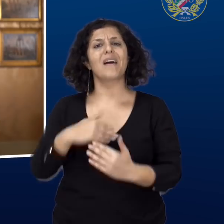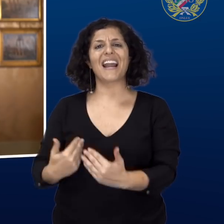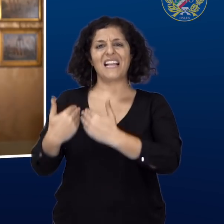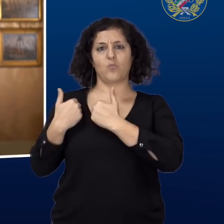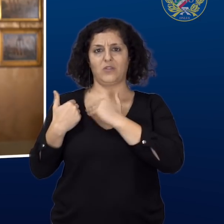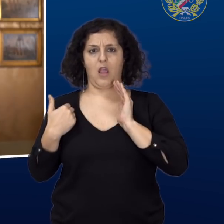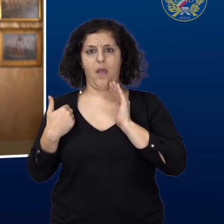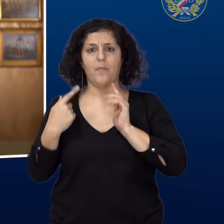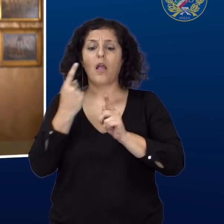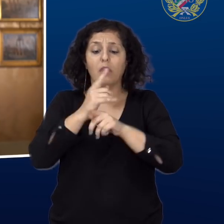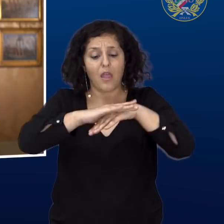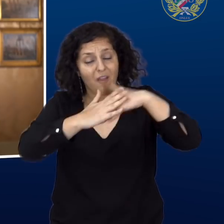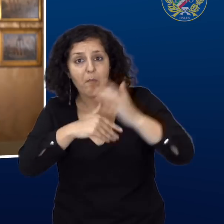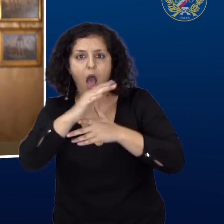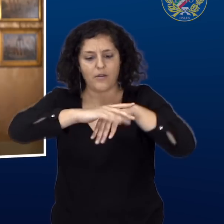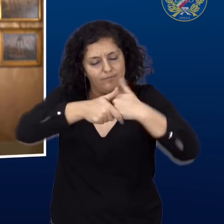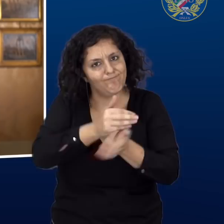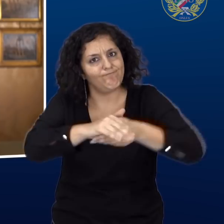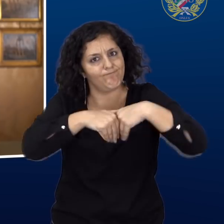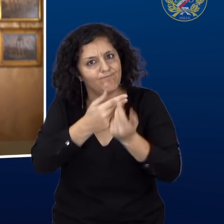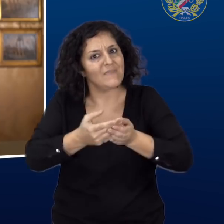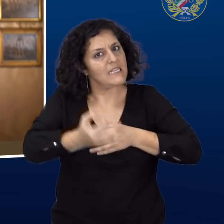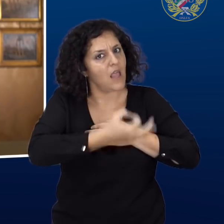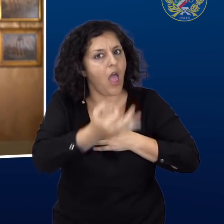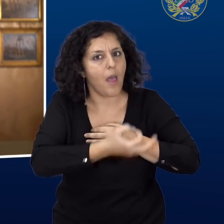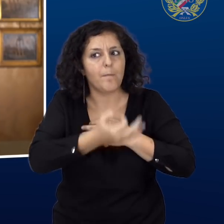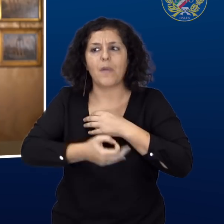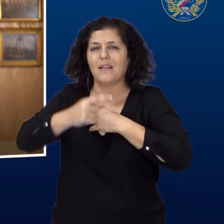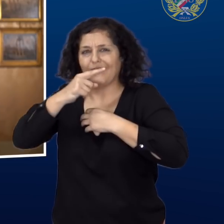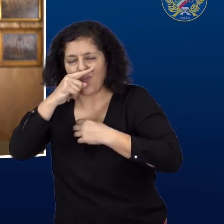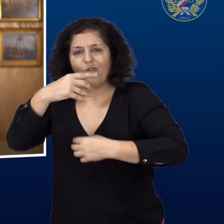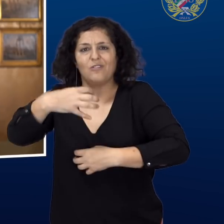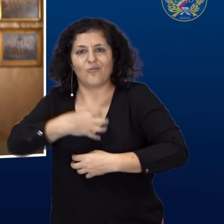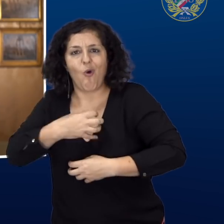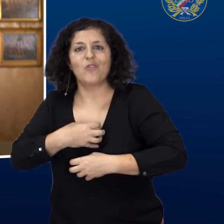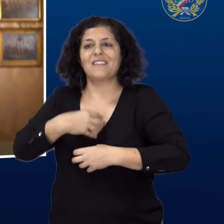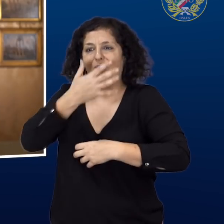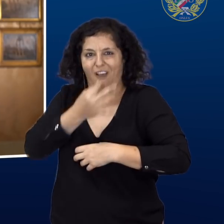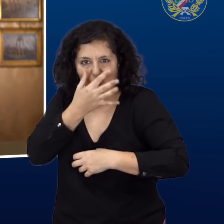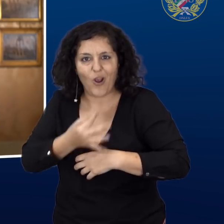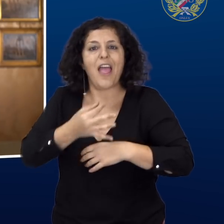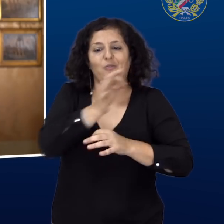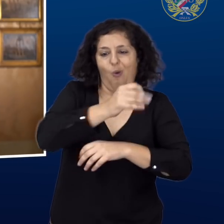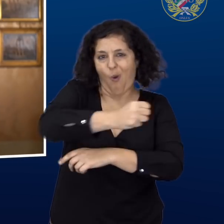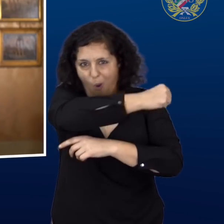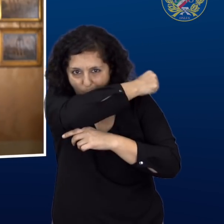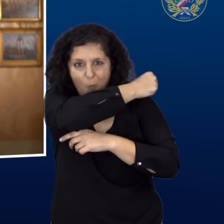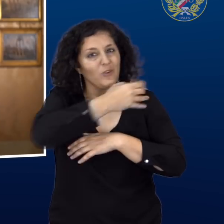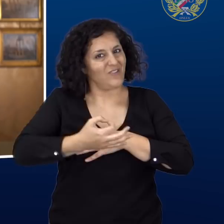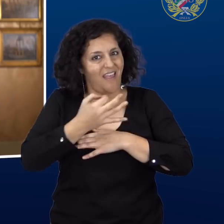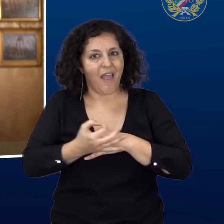responsabile. Dobbiamo lavare le mani spesso, starnutiamo, tossiamo in un fazzoletto, nella piega del